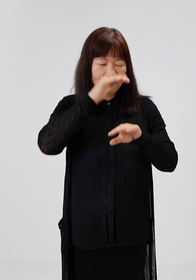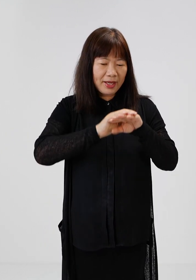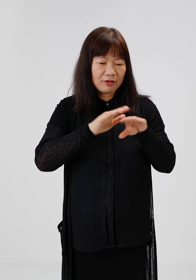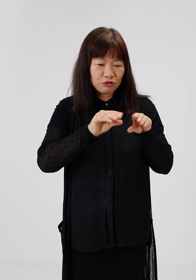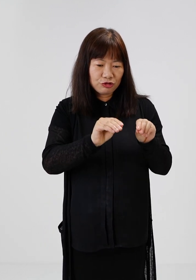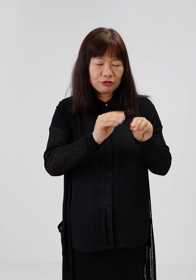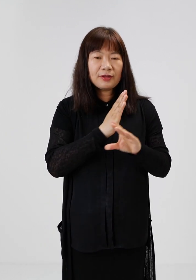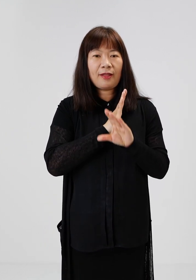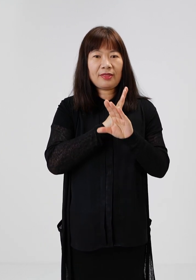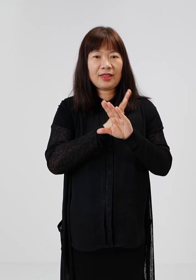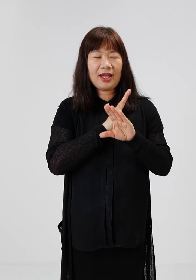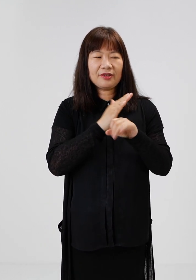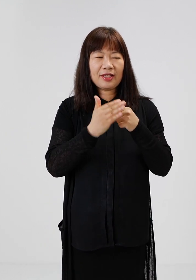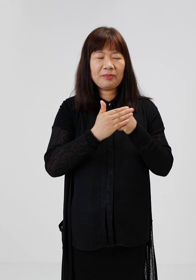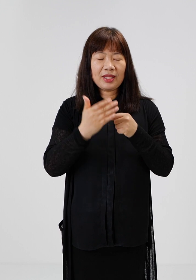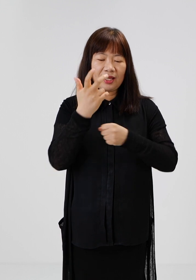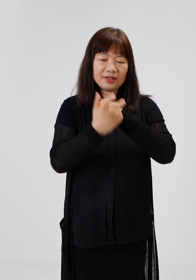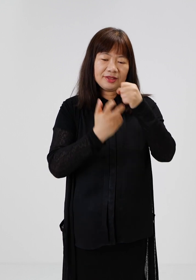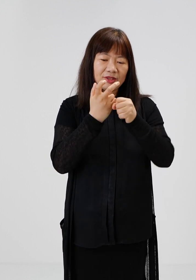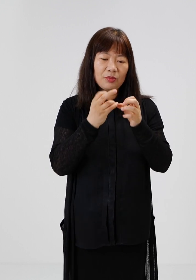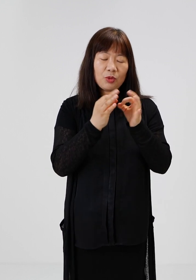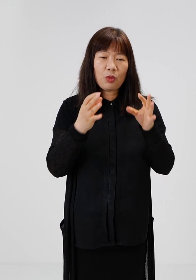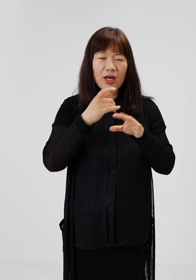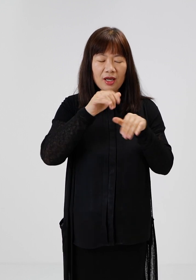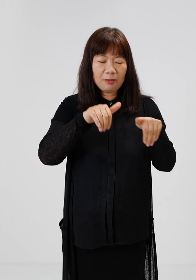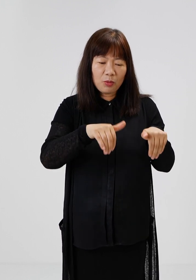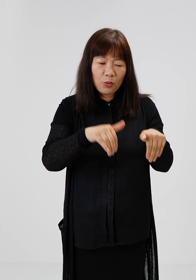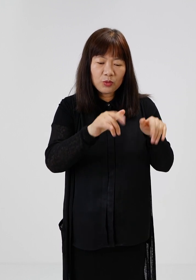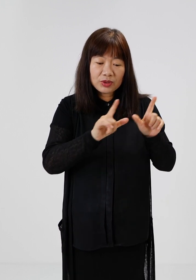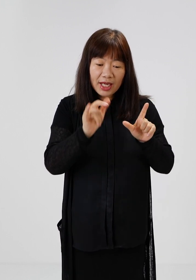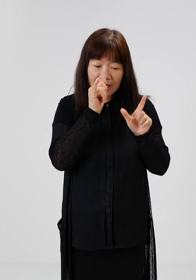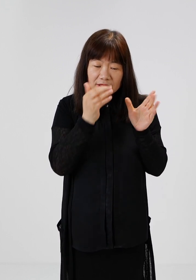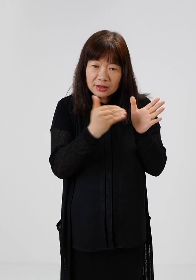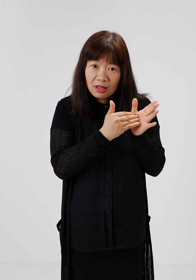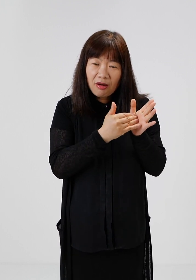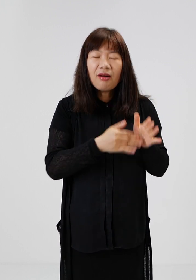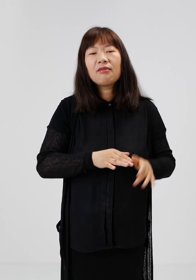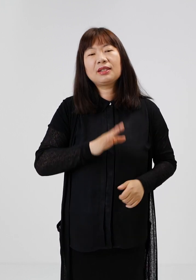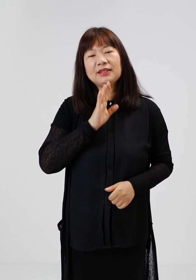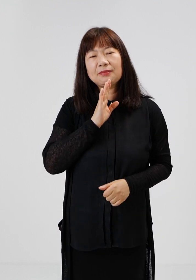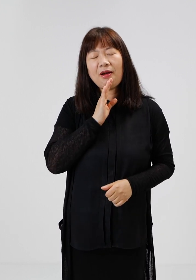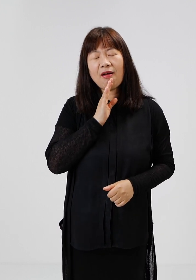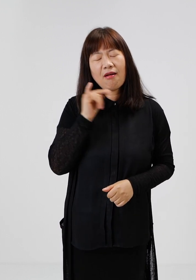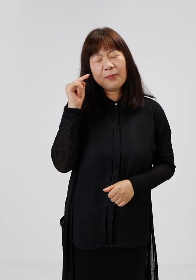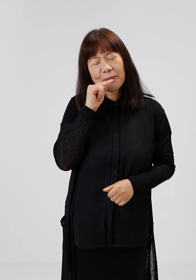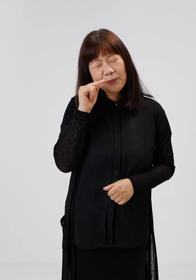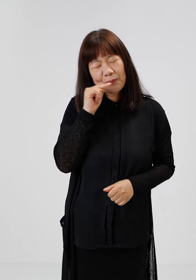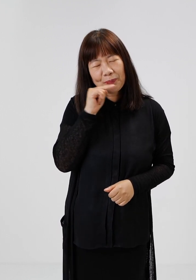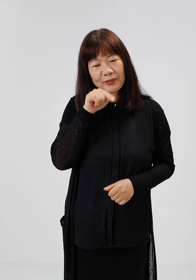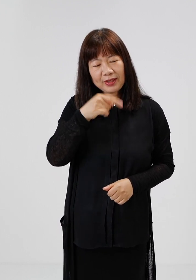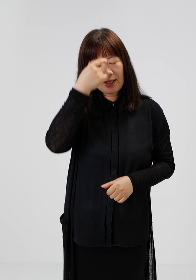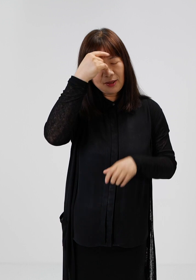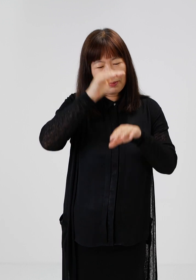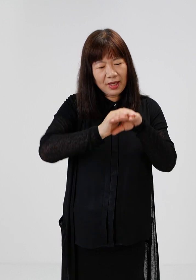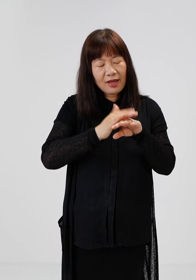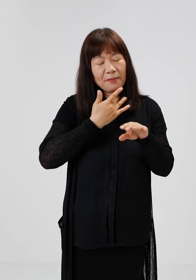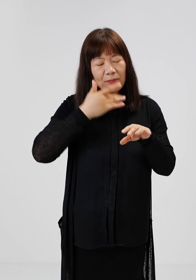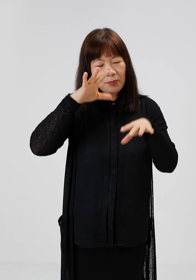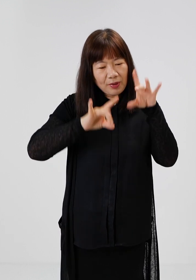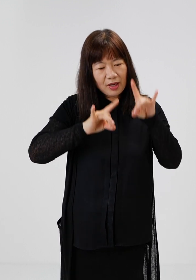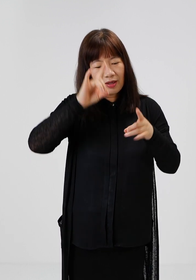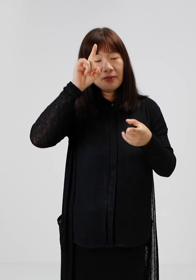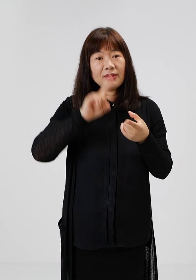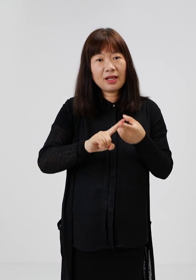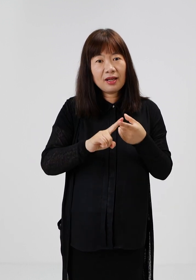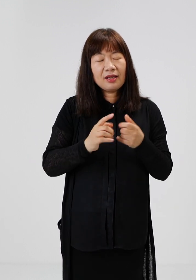이제 우리가 70년 동안 포로 생활을 하면서 얼마나 혹독하게 이 예배의 목마름에